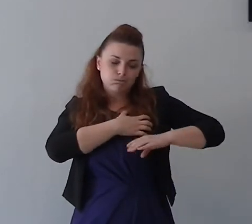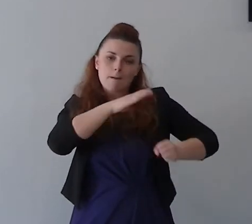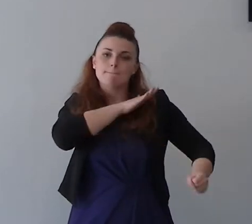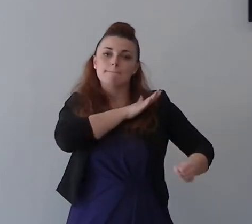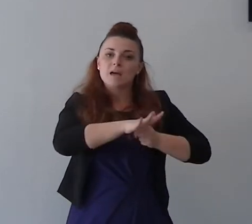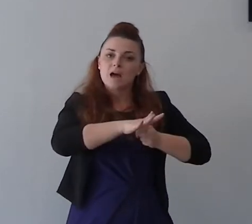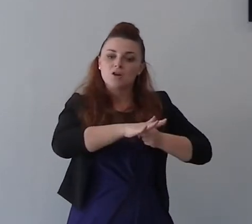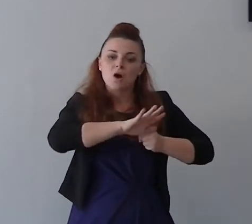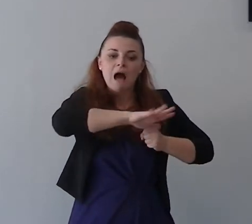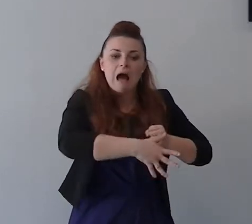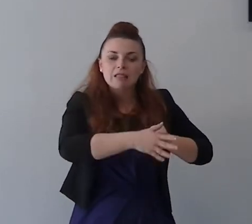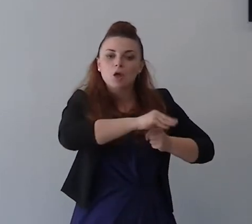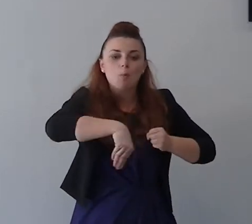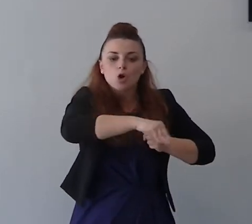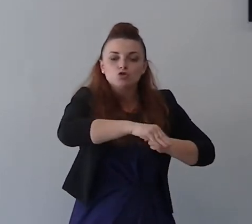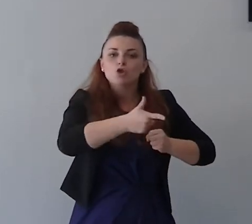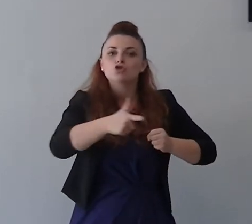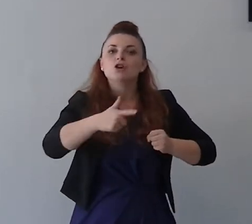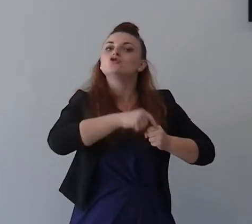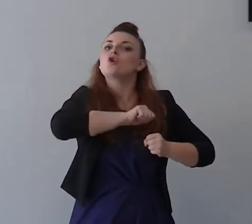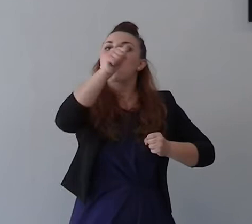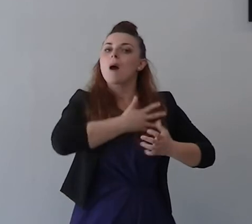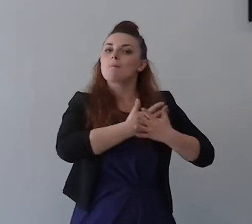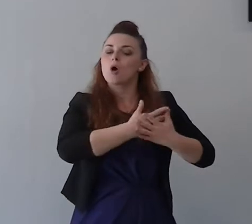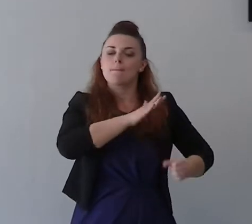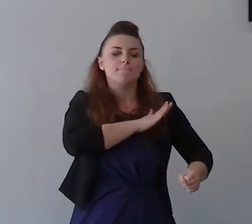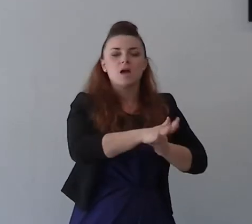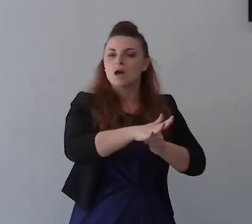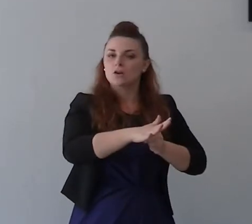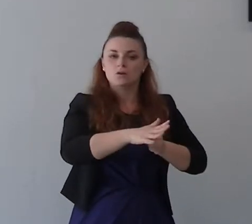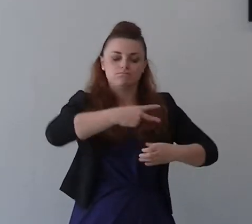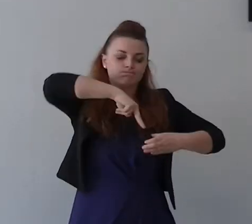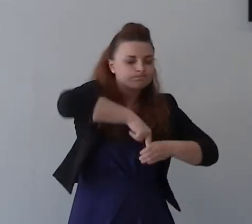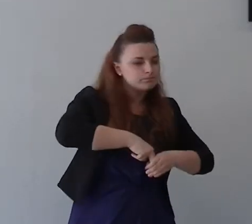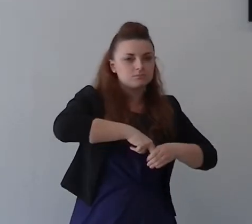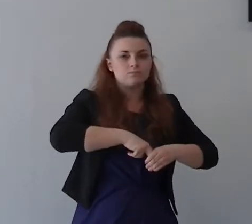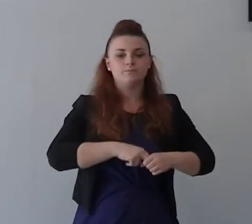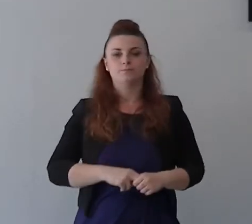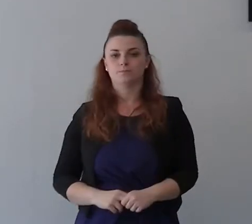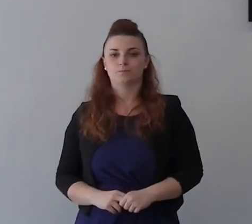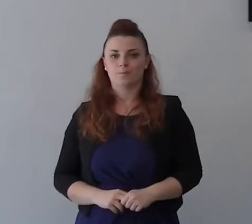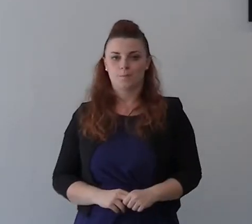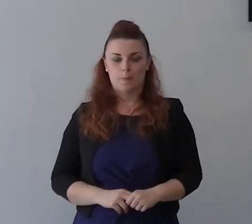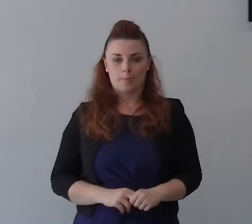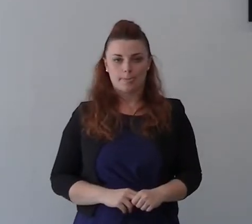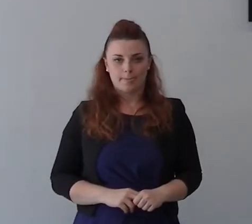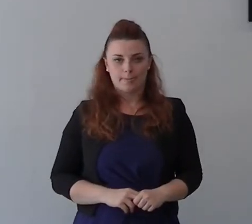il mio cuore. Solo quello ci deve essere, l'amore di Gesù conficcato dentro il mio cuore.